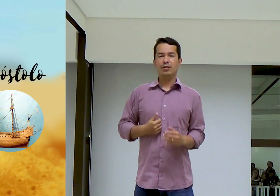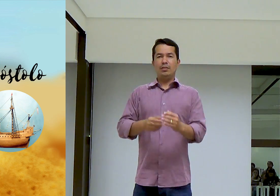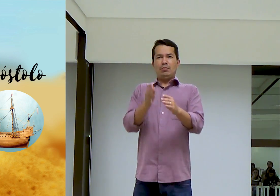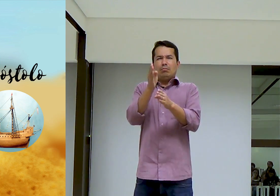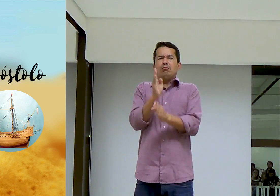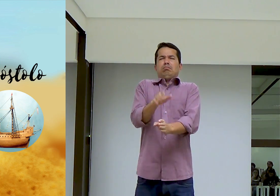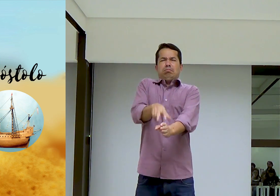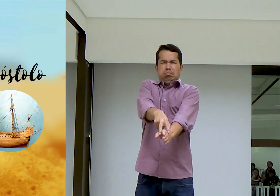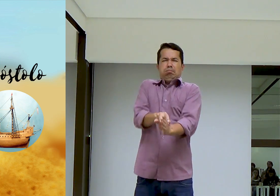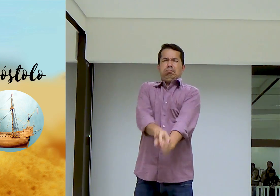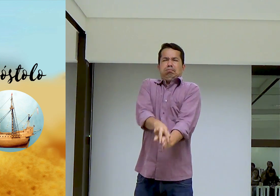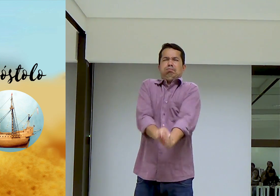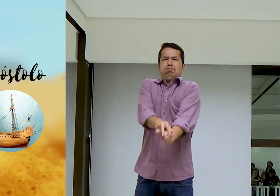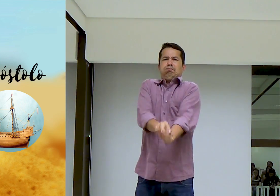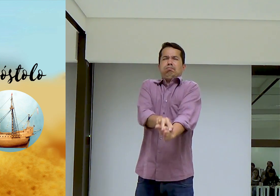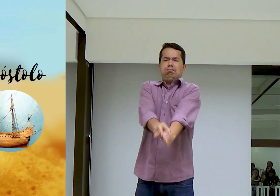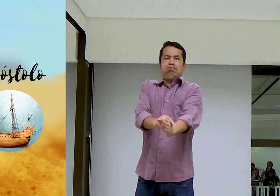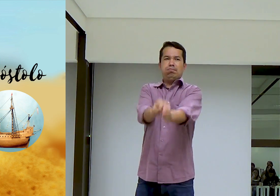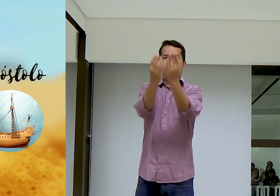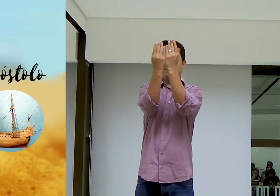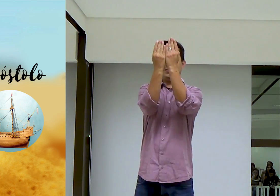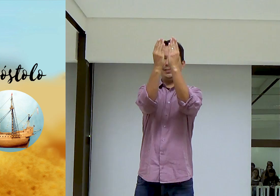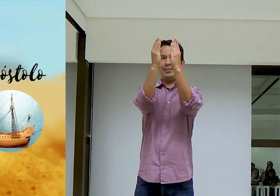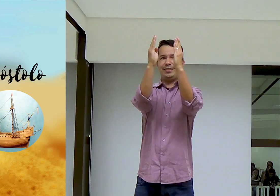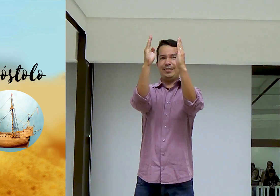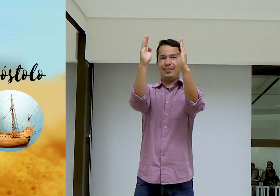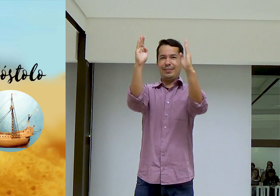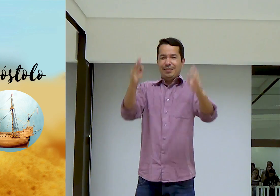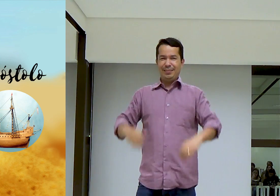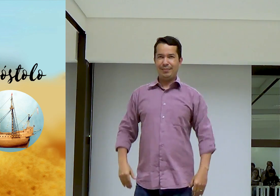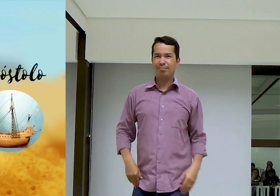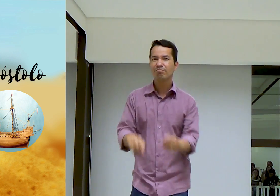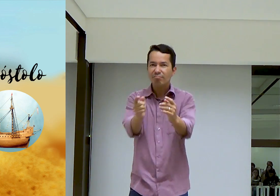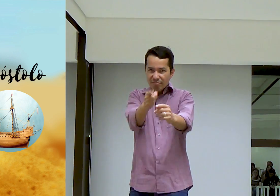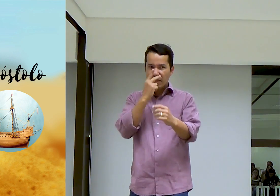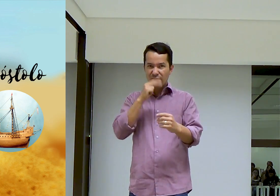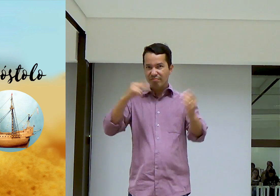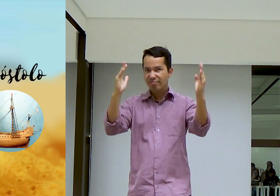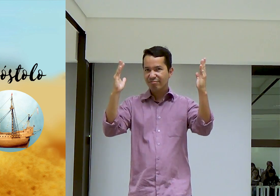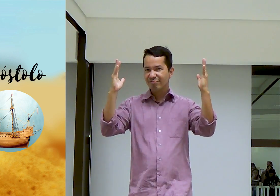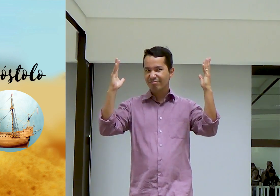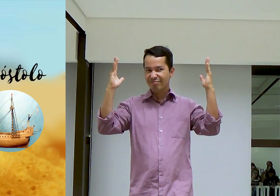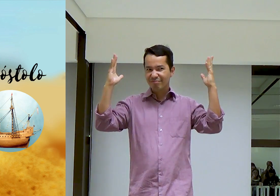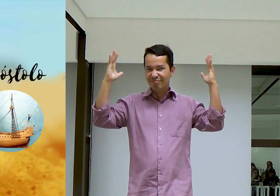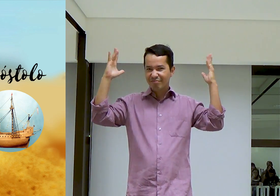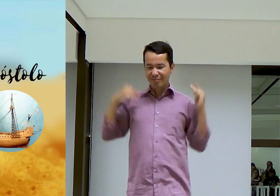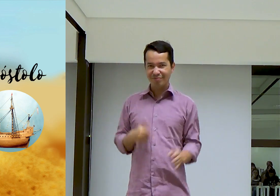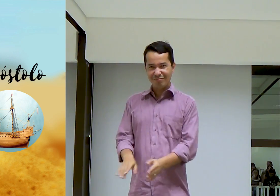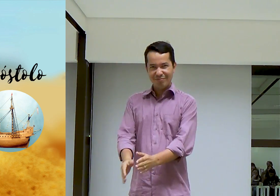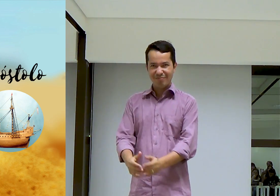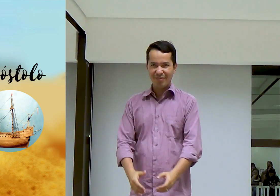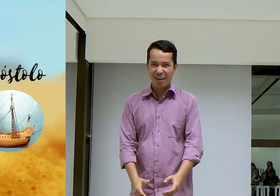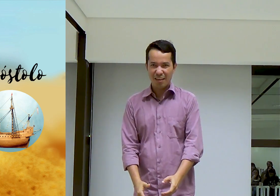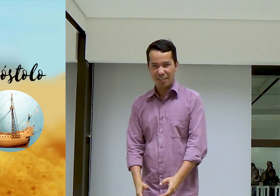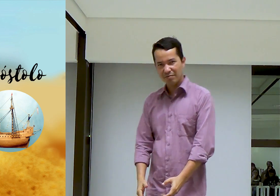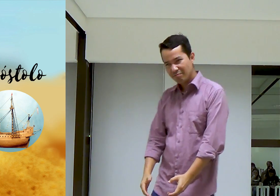os portões, e o apóstolo vai e entra, sem ser impedido, sim, ele